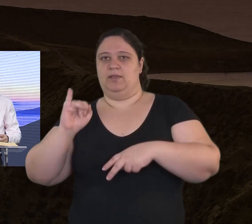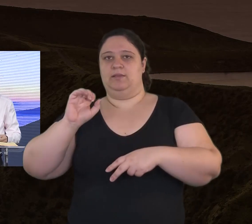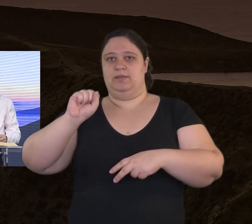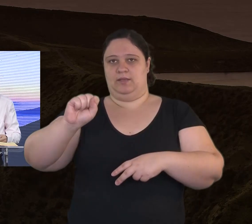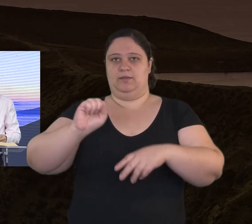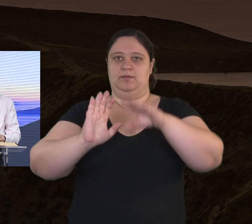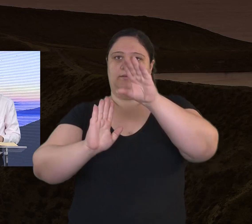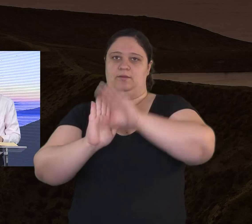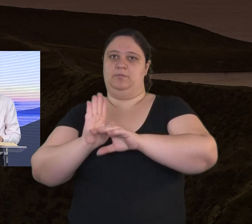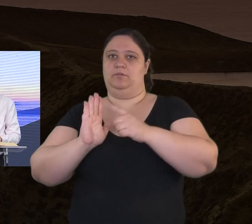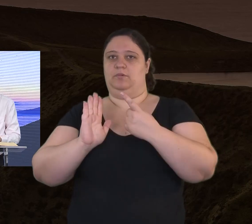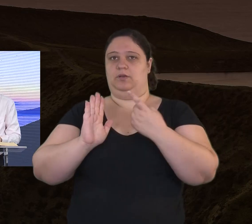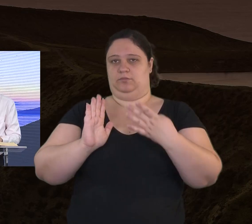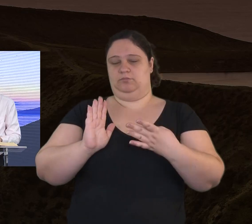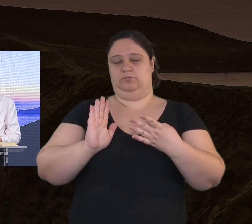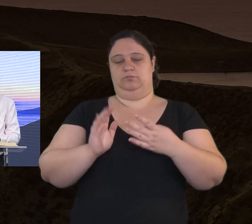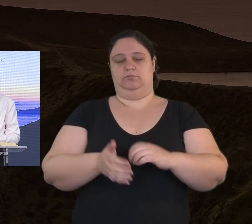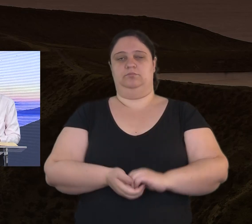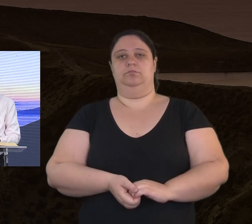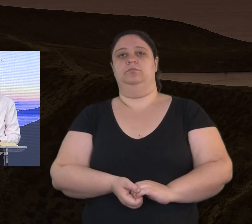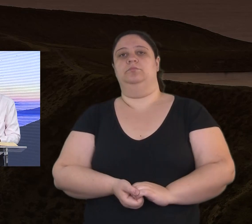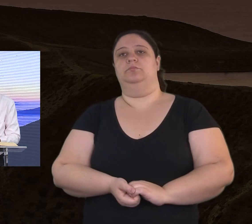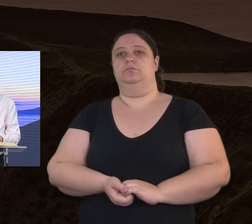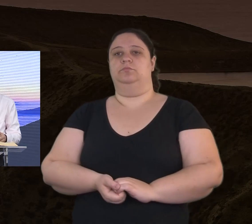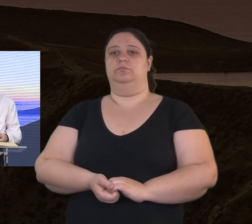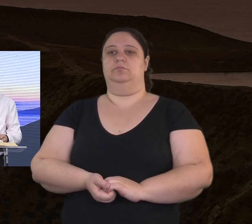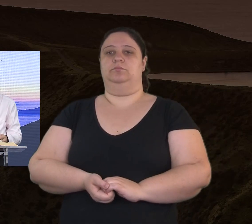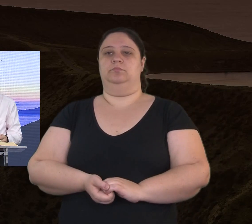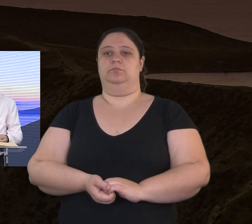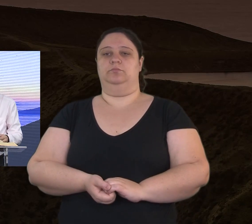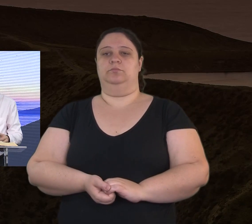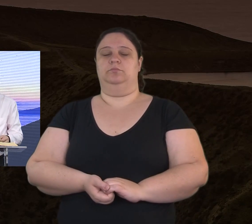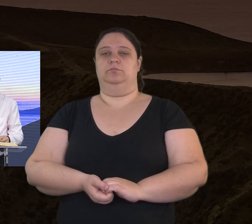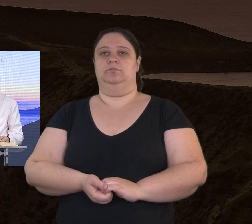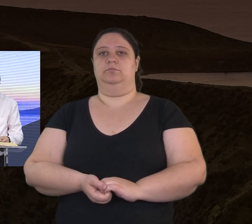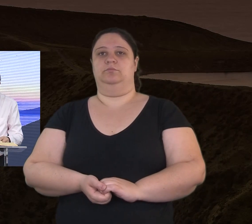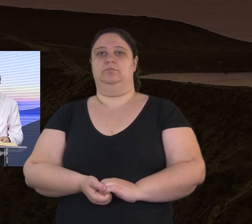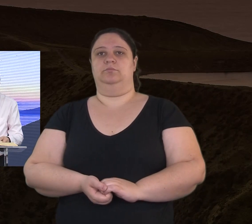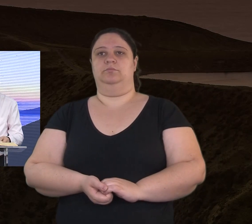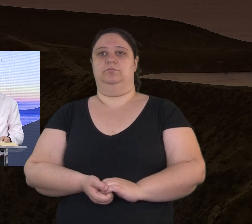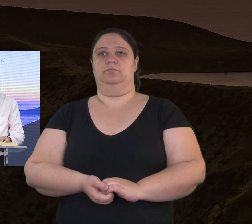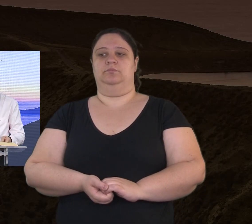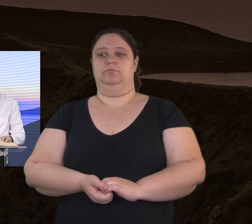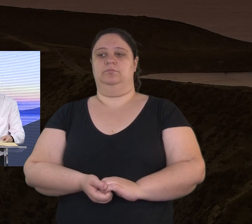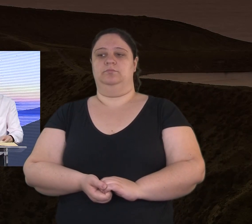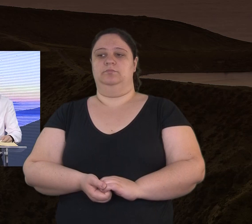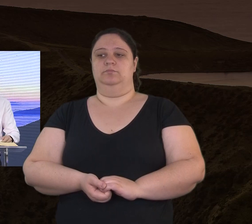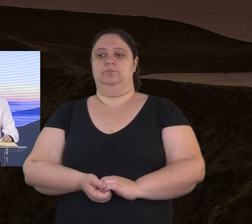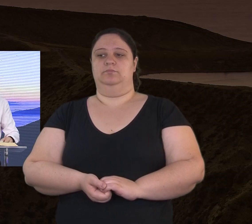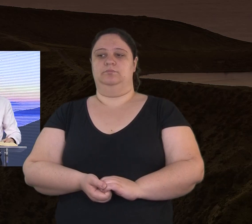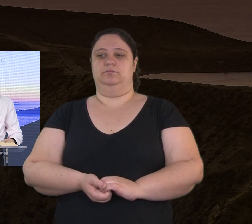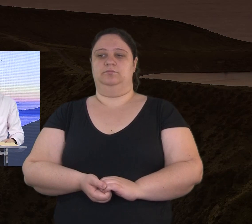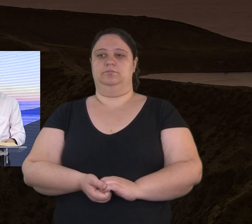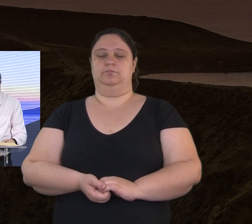14, vamos pegar essa versão mesmo, a nossa versão, 14,